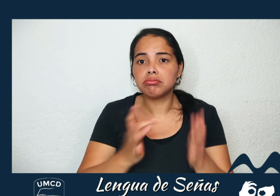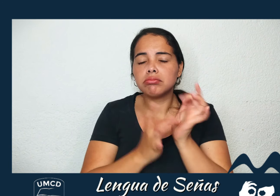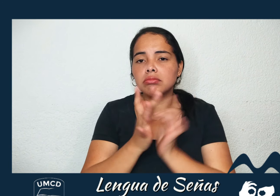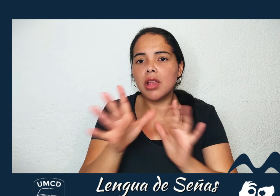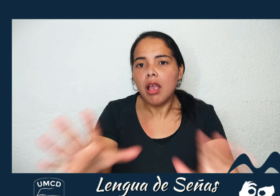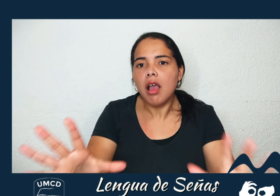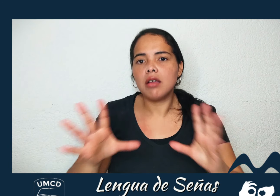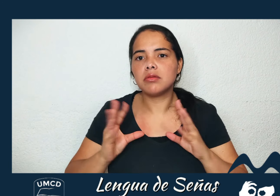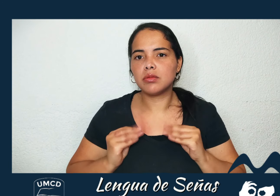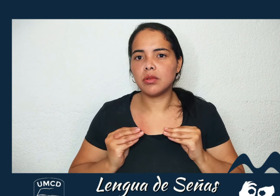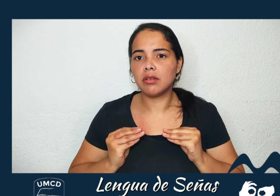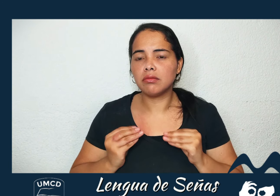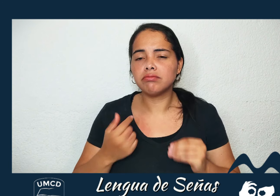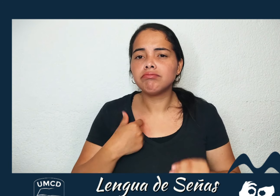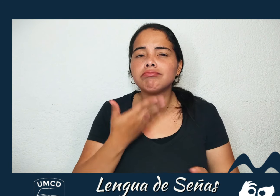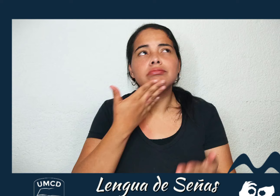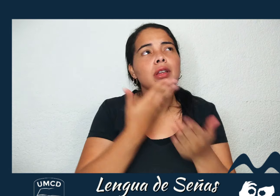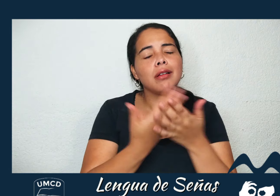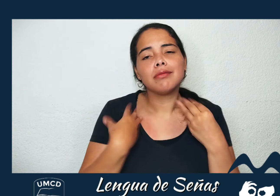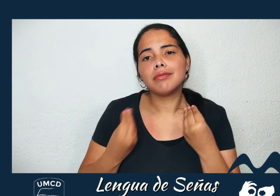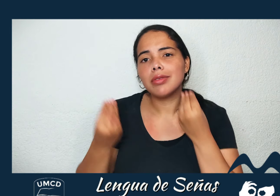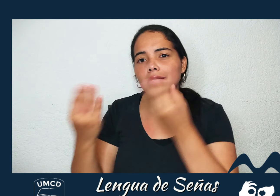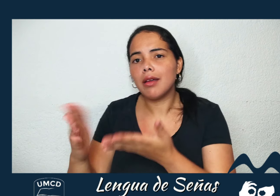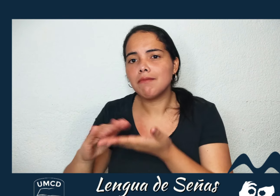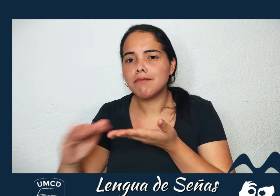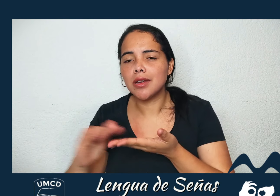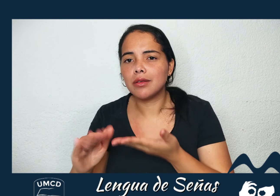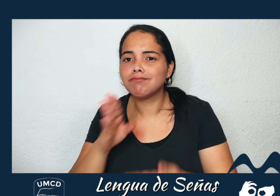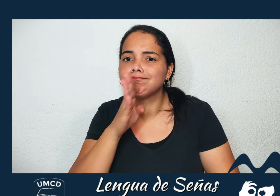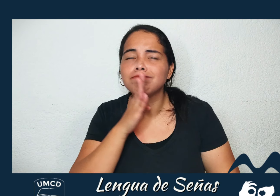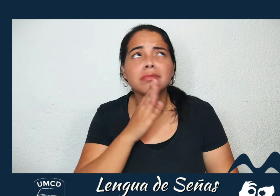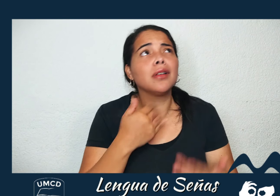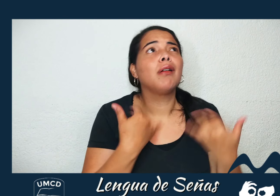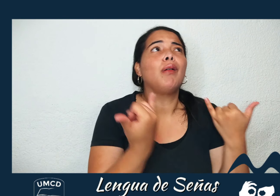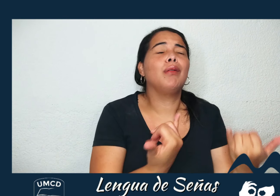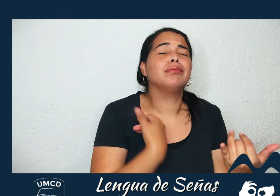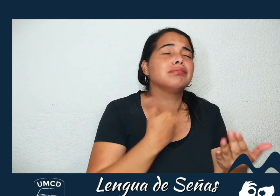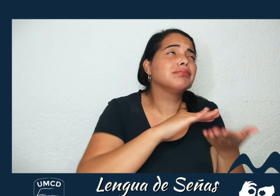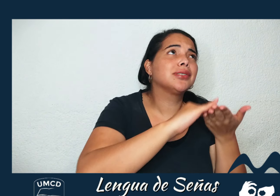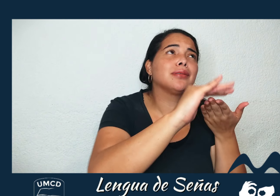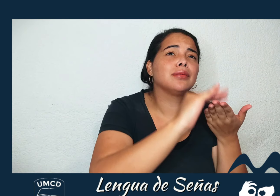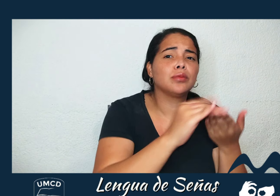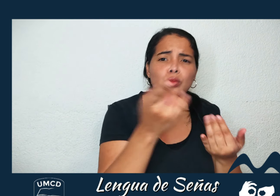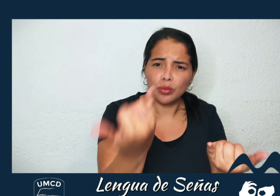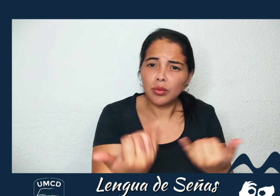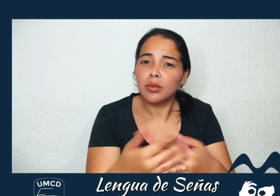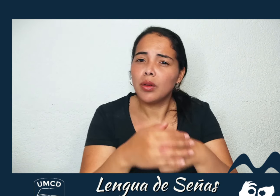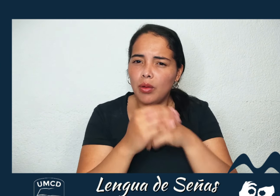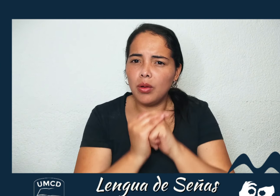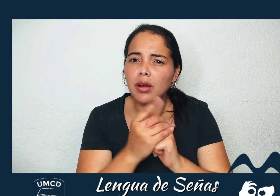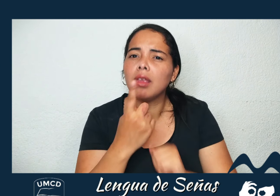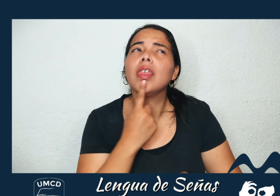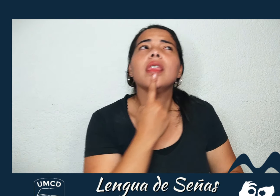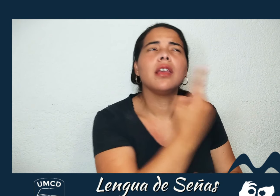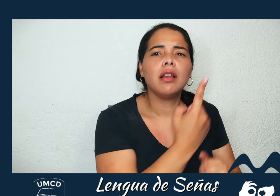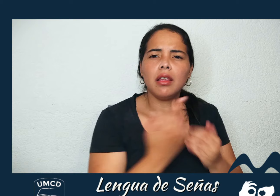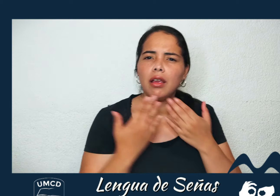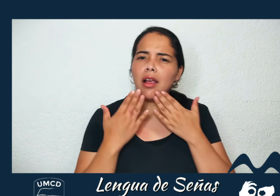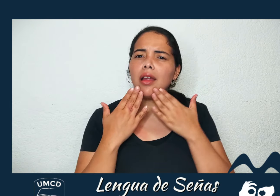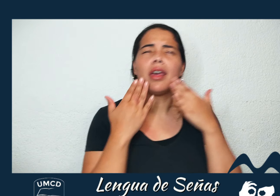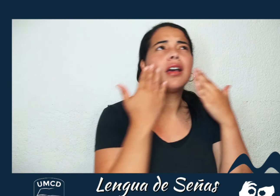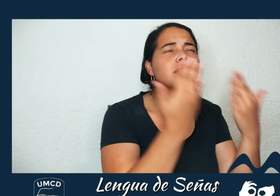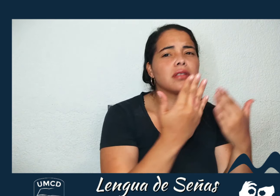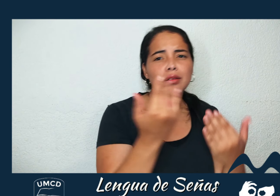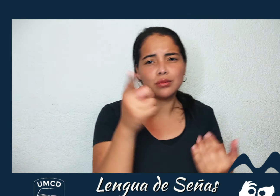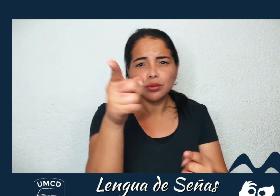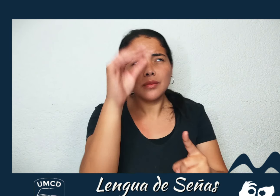darme perdón, vida eterna y que yo no tenga que ir a la condenación. Usted puede hacer lo mismo.